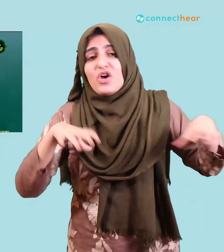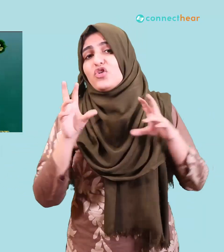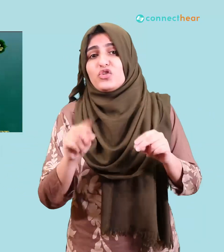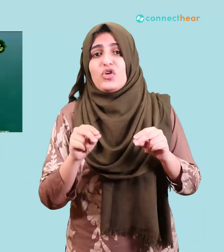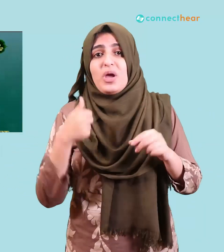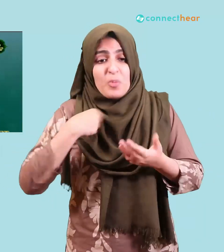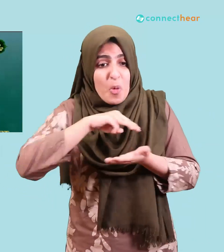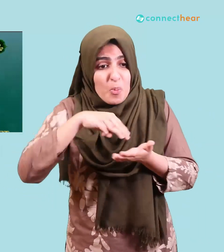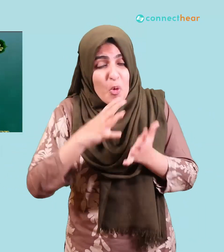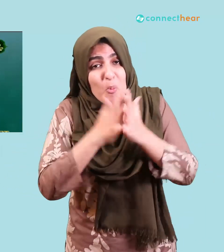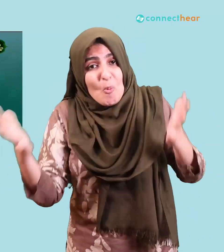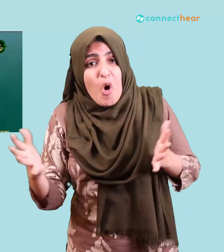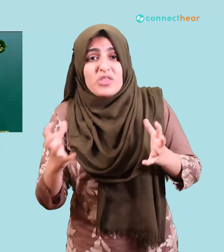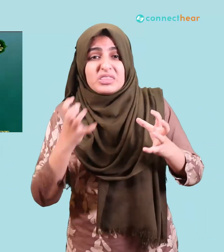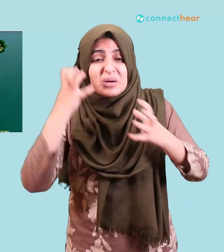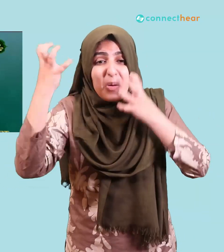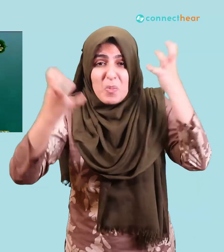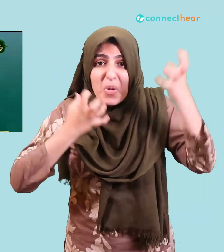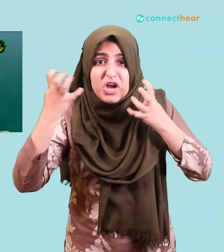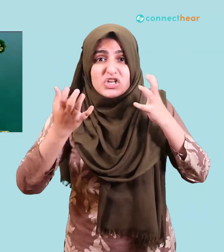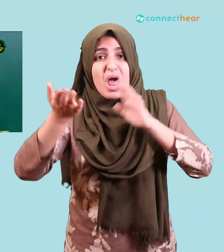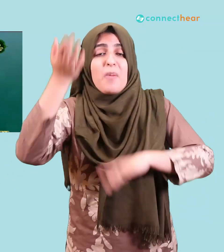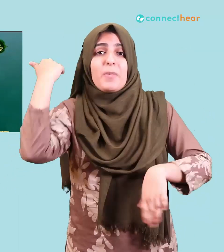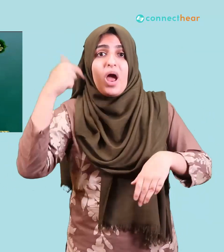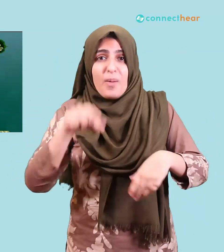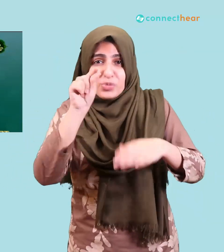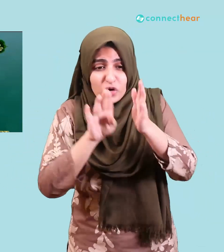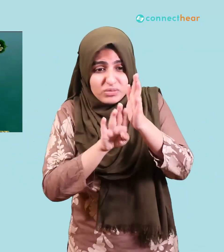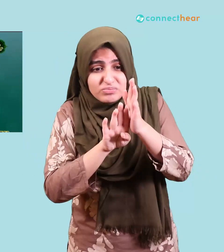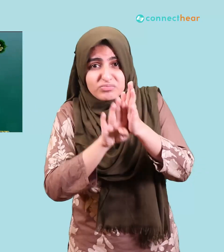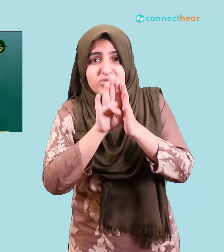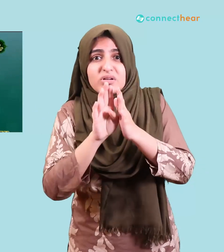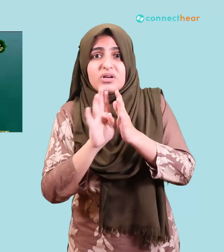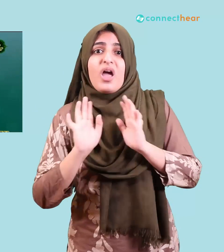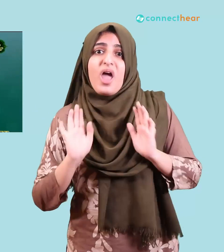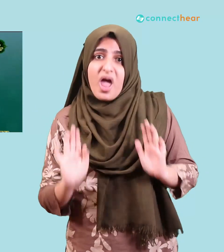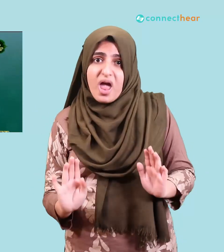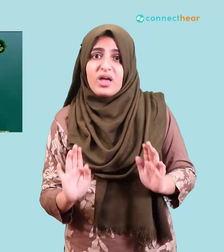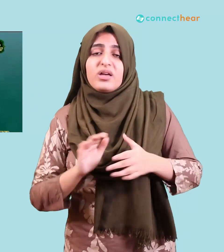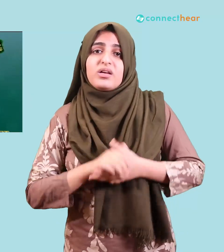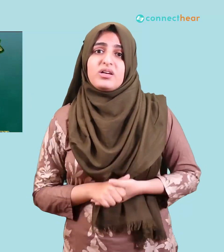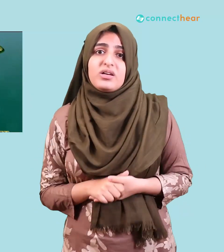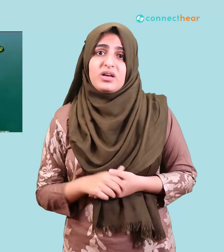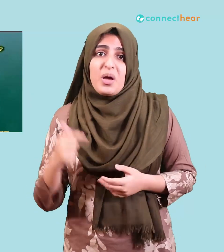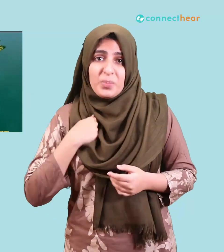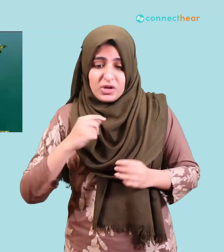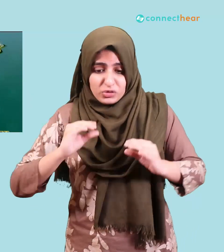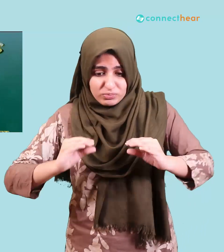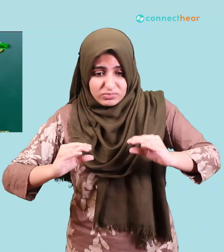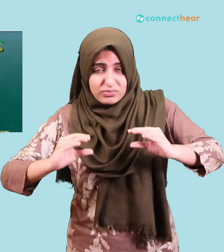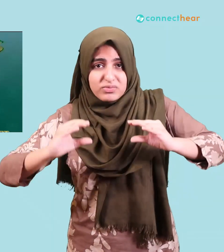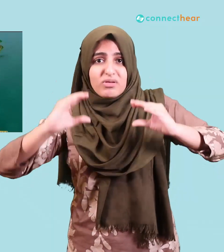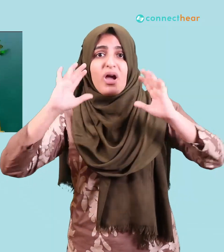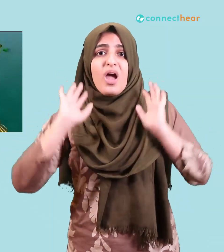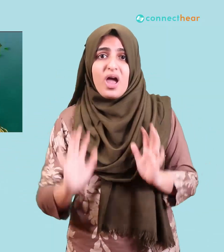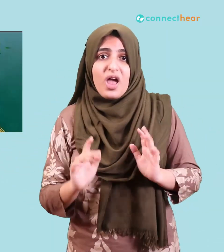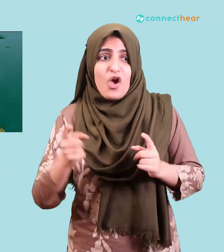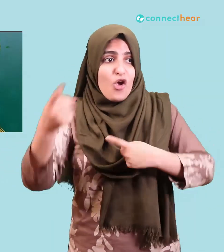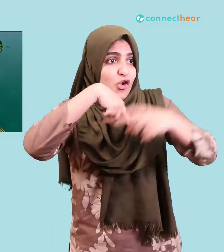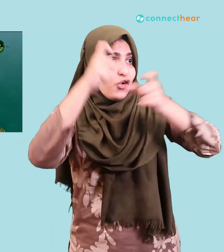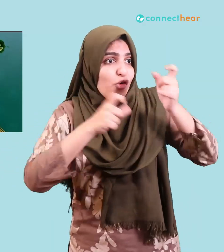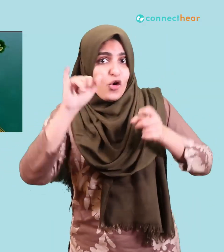بڑی مشکلوں سے ایک اس طرف نکل رہا ہے کہ ہم اب اوپر آنے والے ہیں، ہماری معیشت اٹھ رہی ہے، لوگوں کو